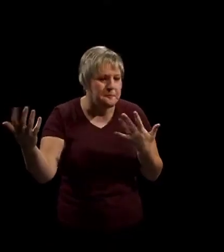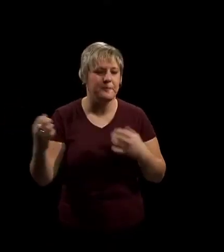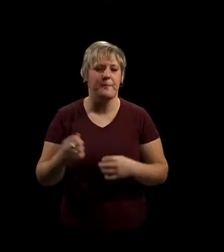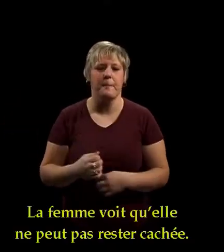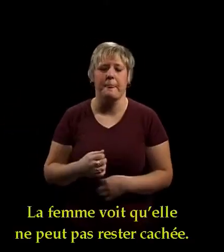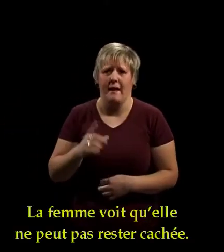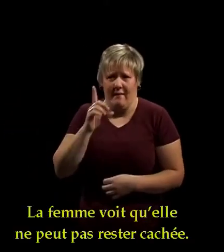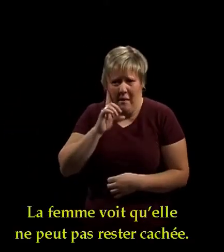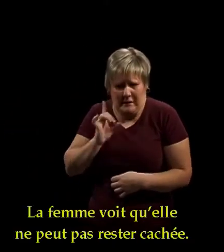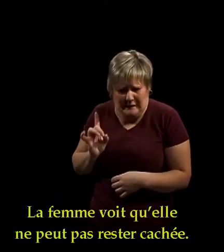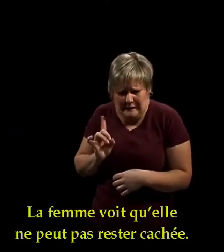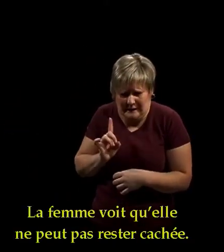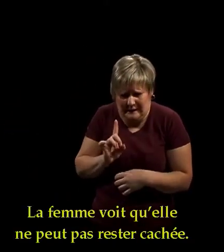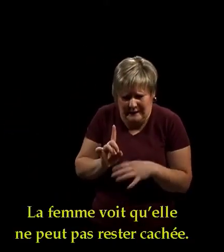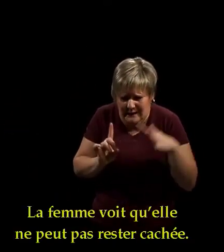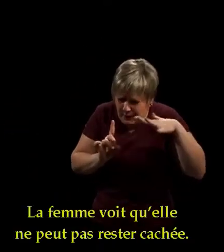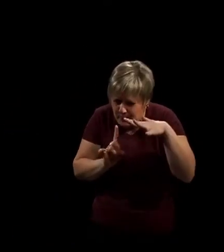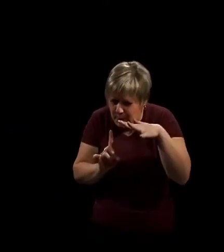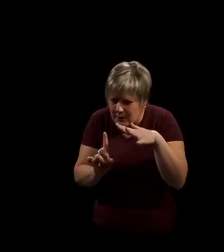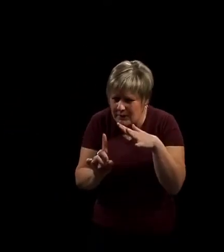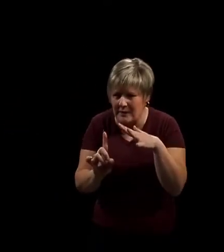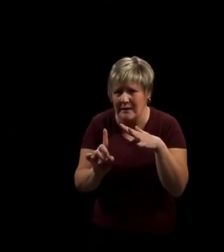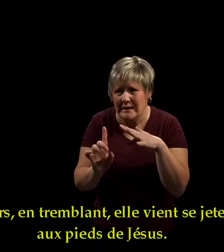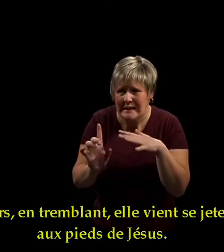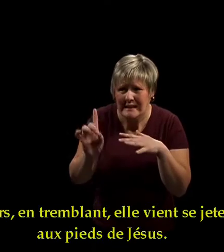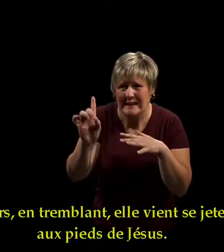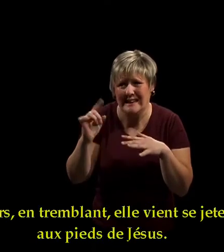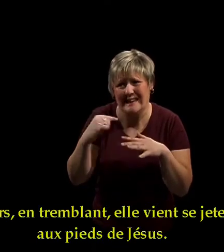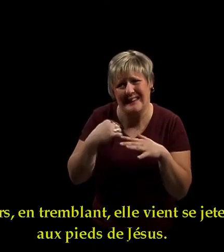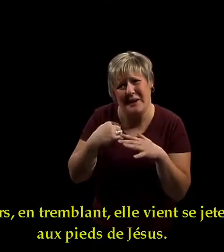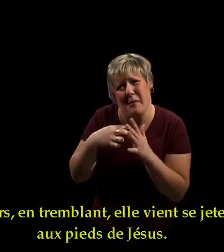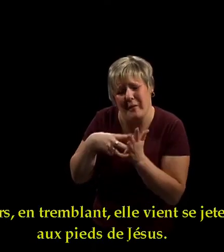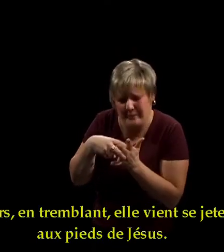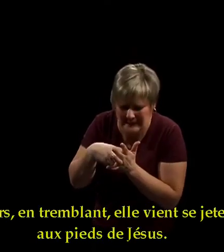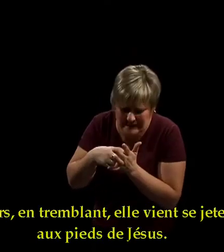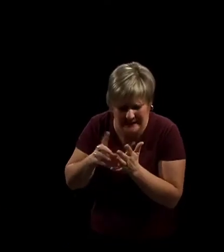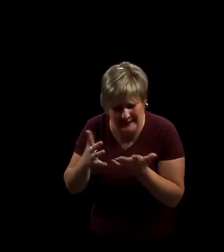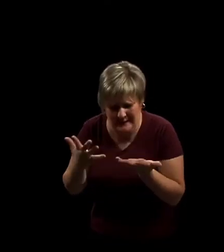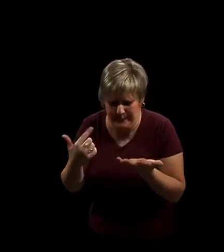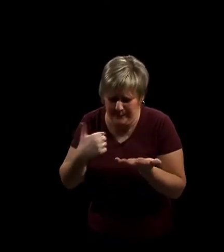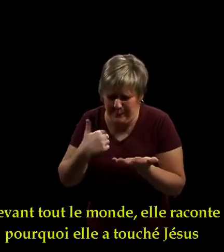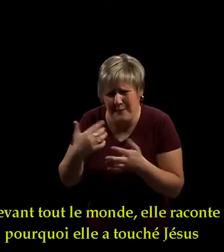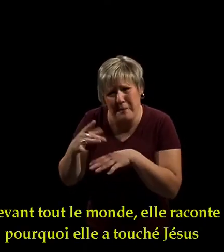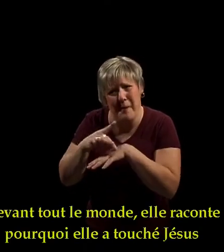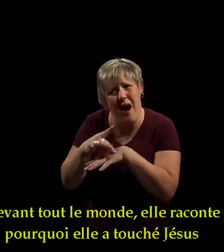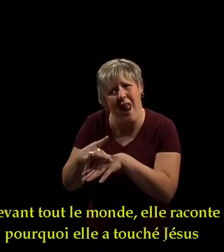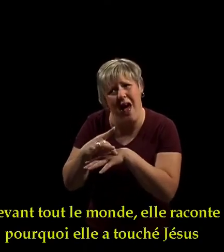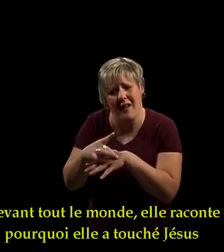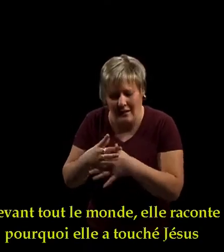La femme voit qu'elle ne peut pas rester cachée, alors en tremblant, elle vient se jeter aux pieds de Jésus. Devant tout le monde,